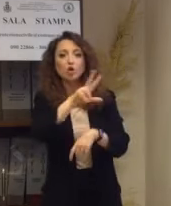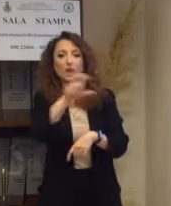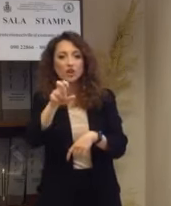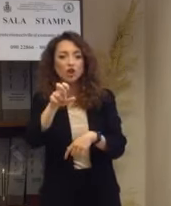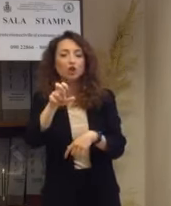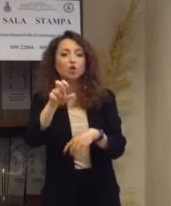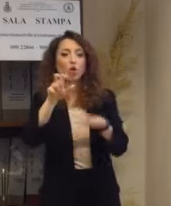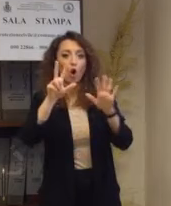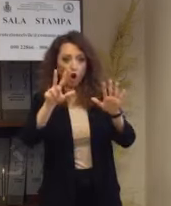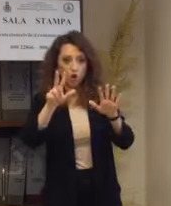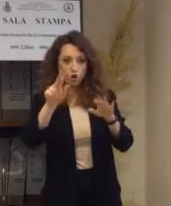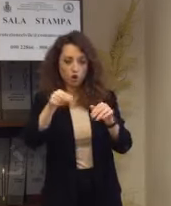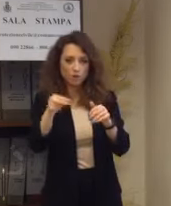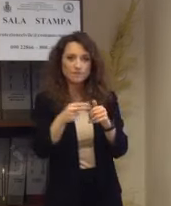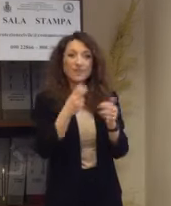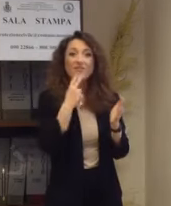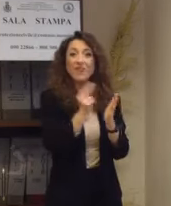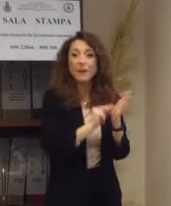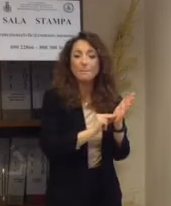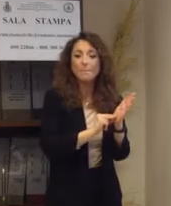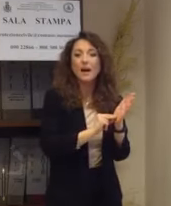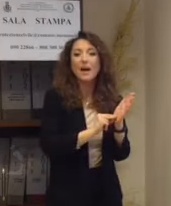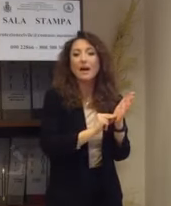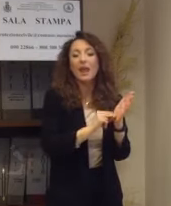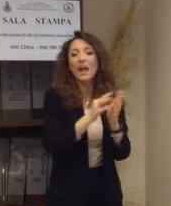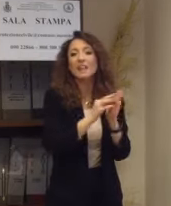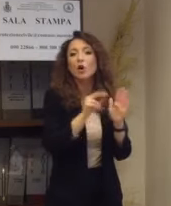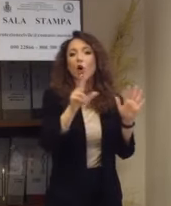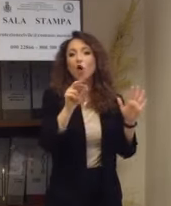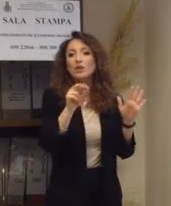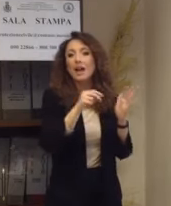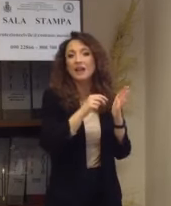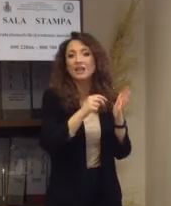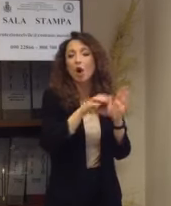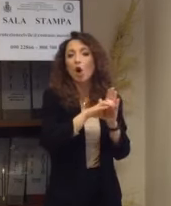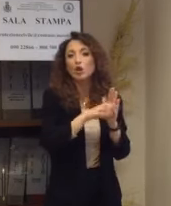308, un verbale ai sensi dell'articolo 80 del codice della strada per